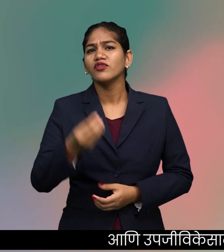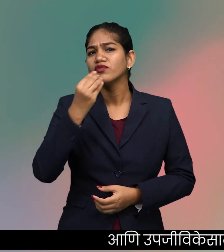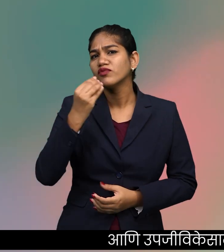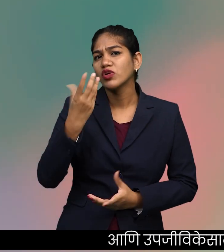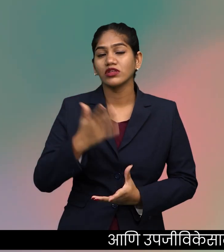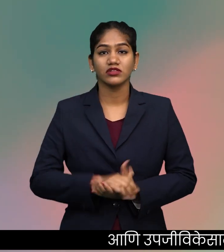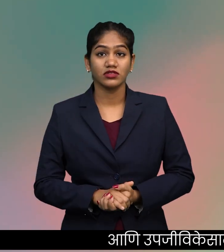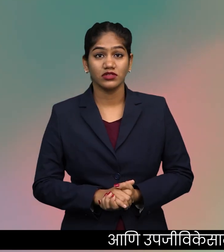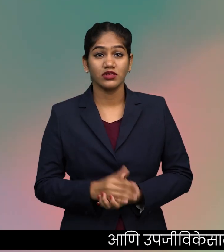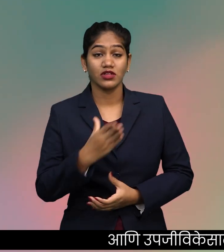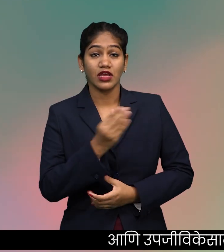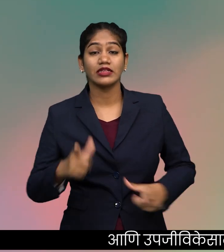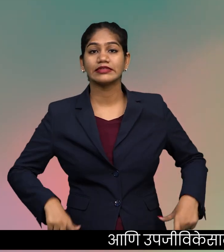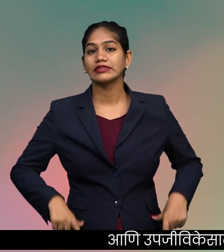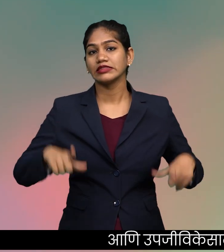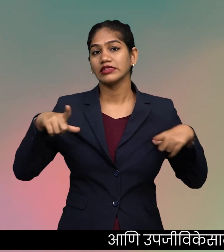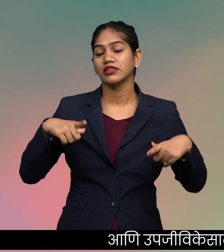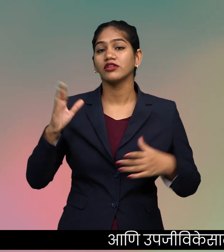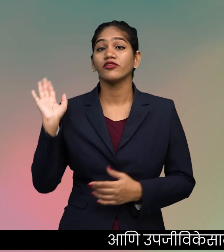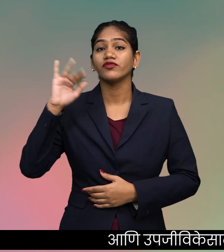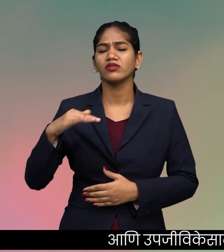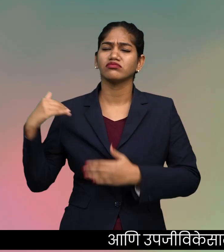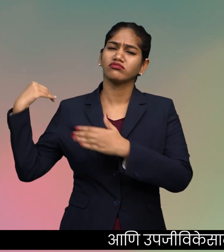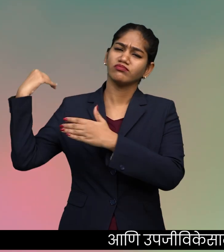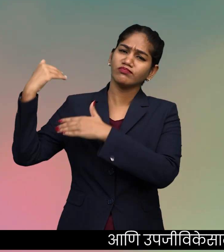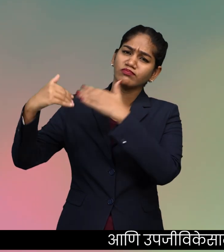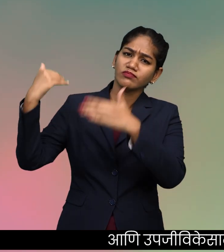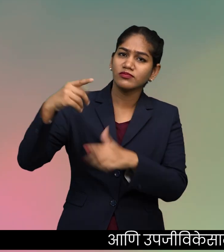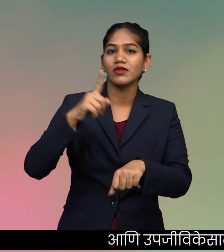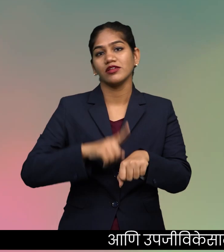आणि उपजीविकेसाठी महासागरांवर अवलंबून आहे.